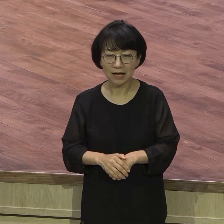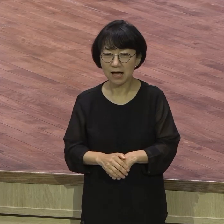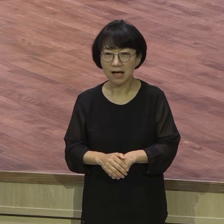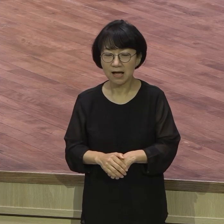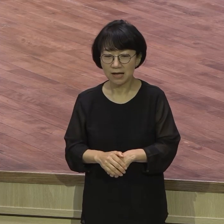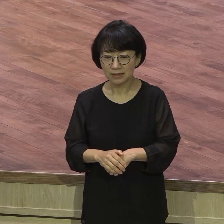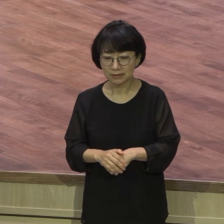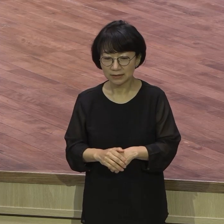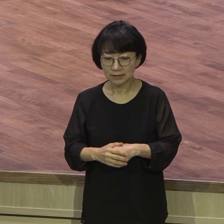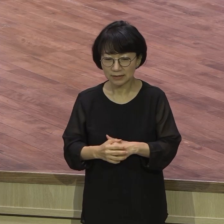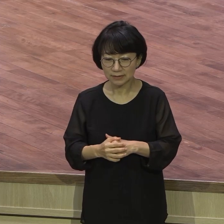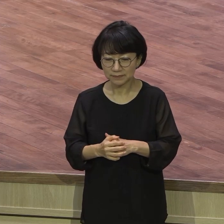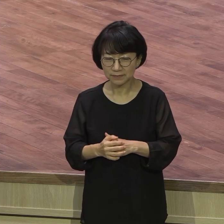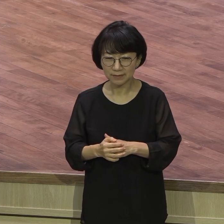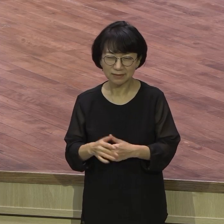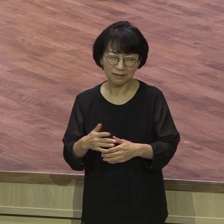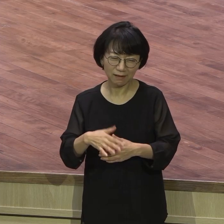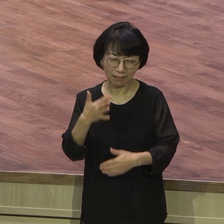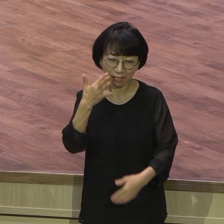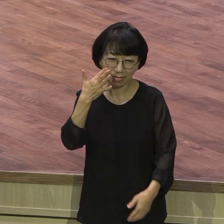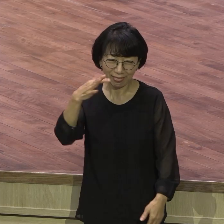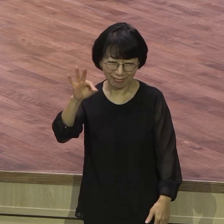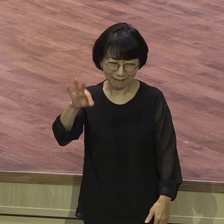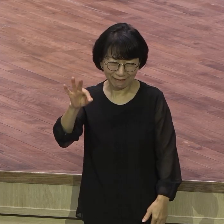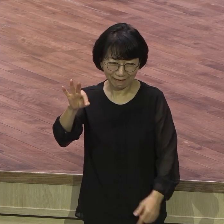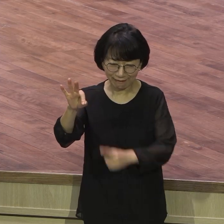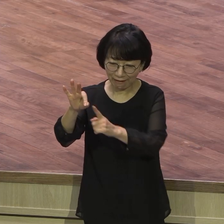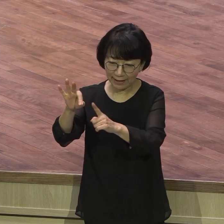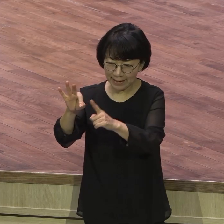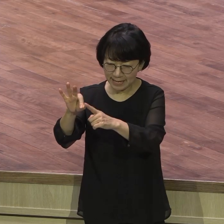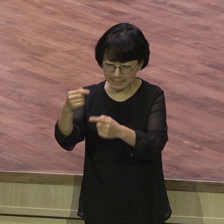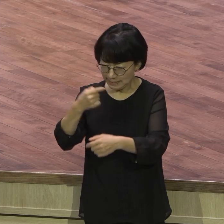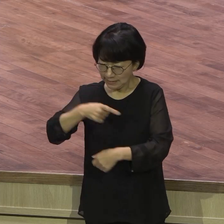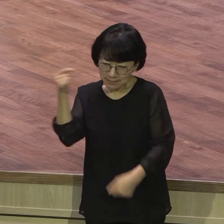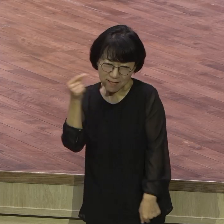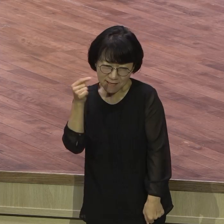아무것도 아닌 서론 가지고 힘들게 신앙생활을 해왔어요.